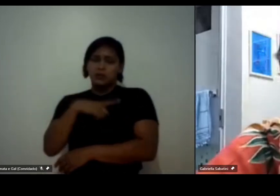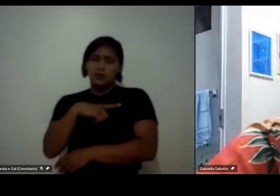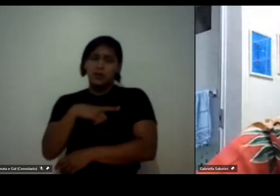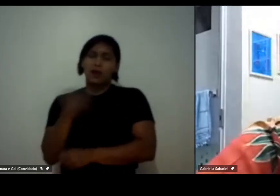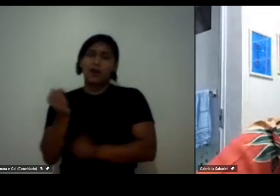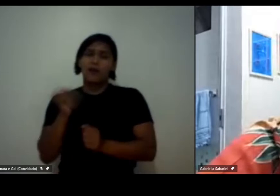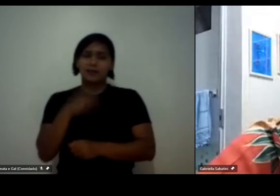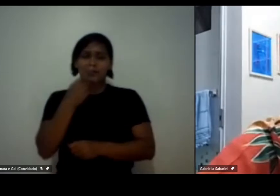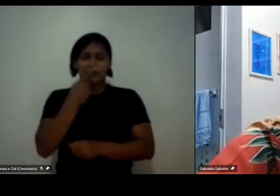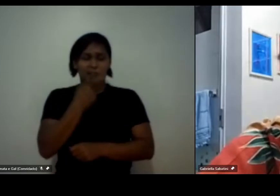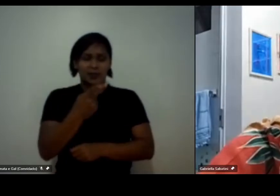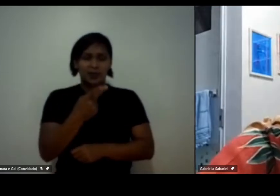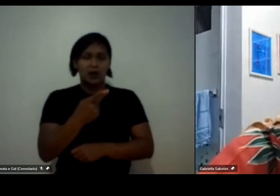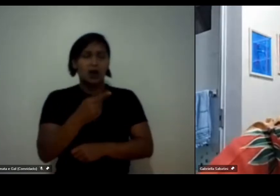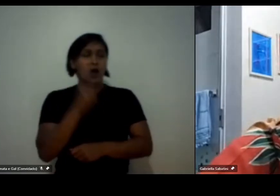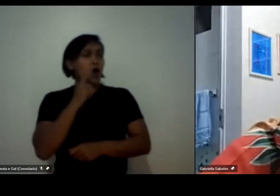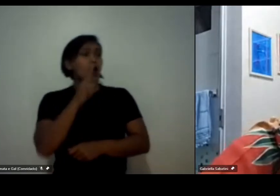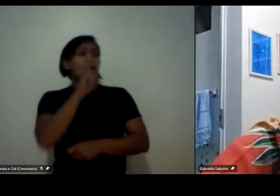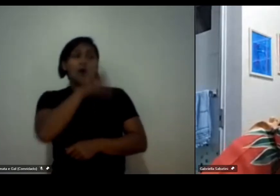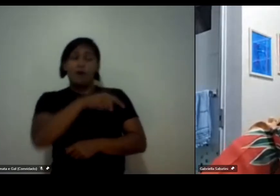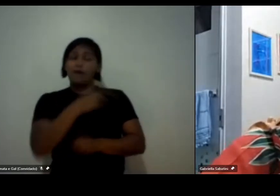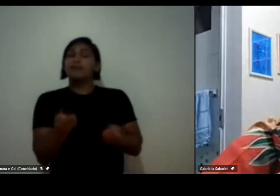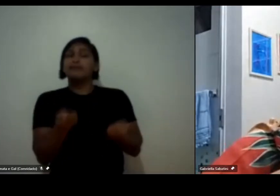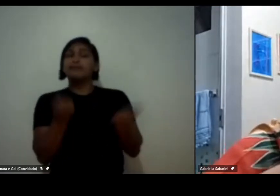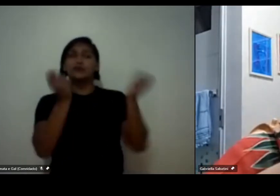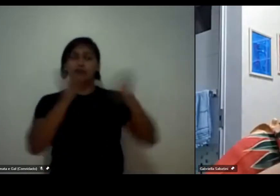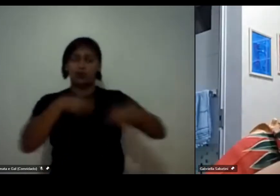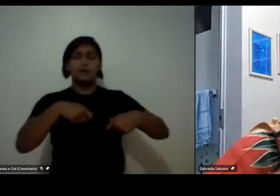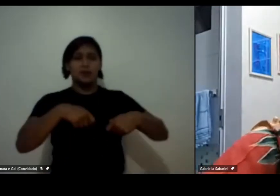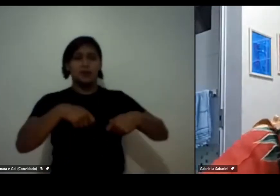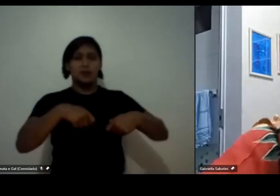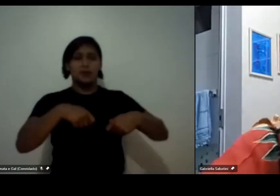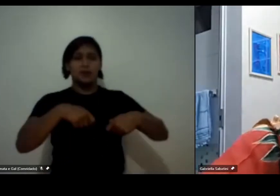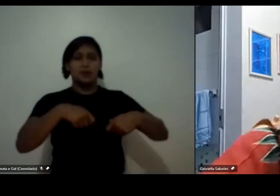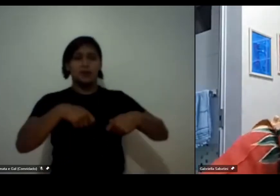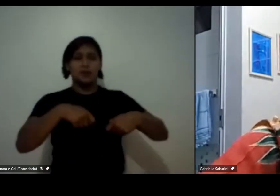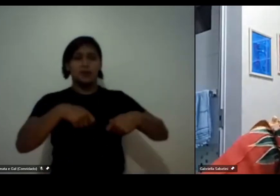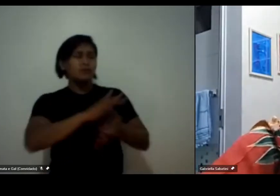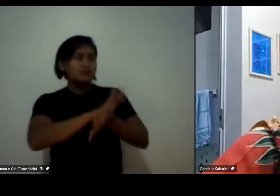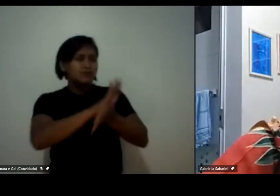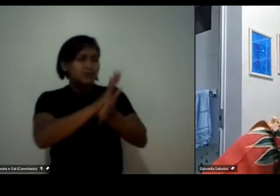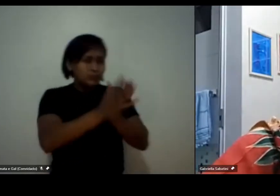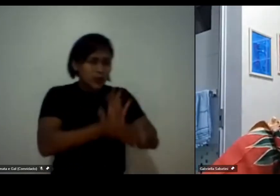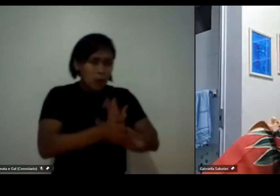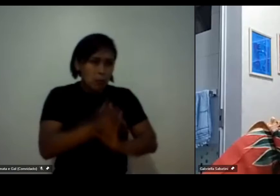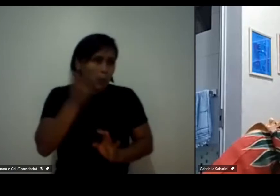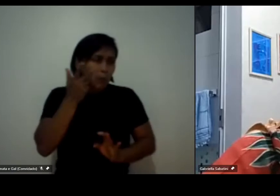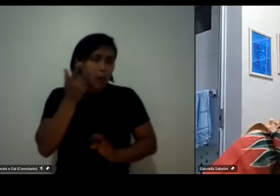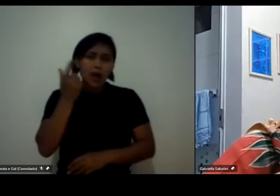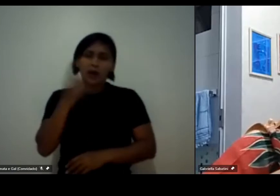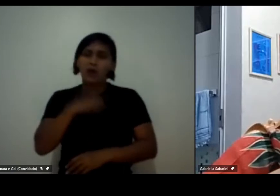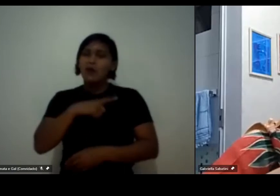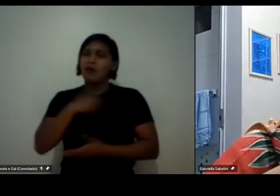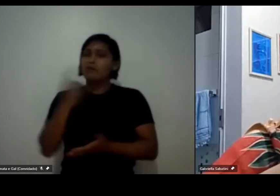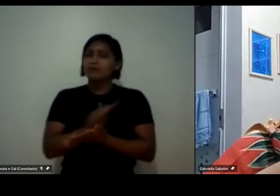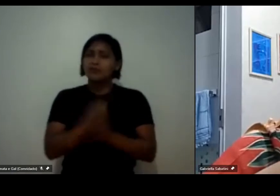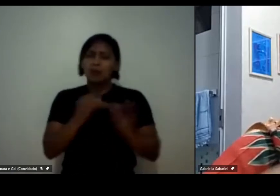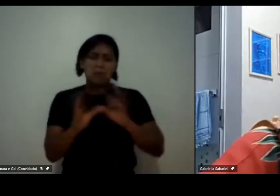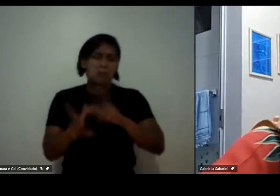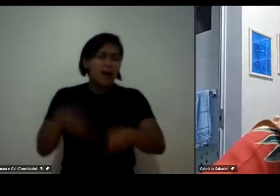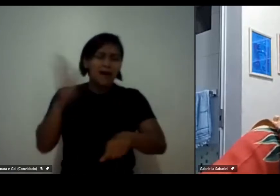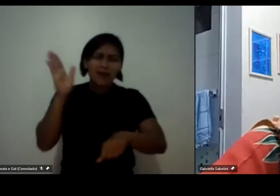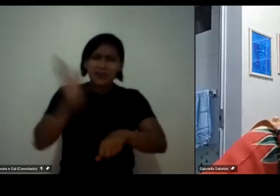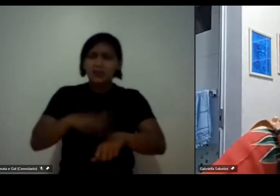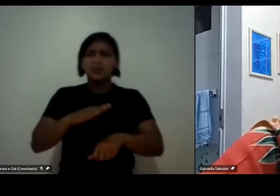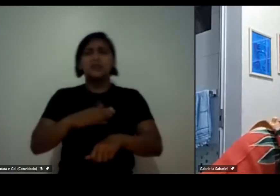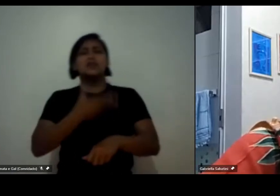diz: olha, o capacitismo é um dos preconceitos mais naturalizados que existe, mais do que o machismo,